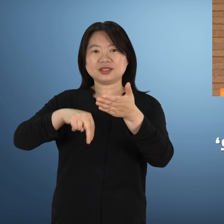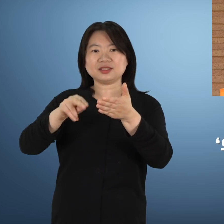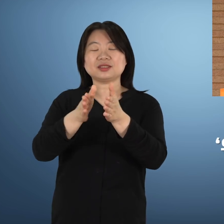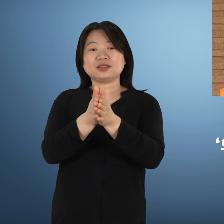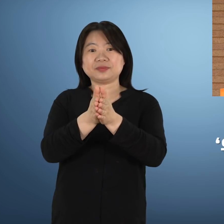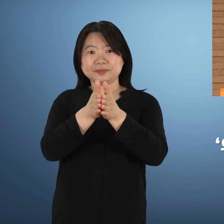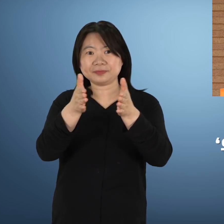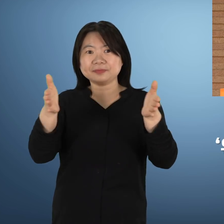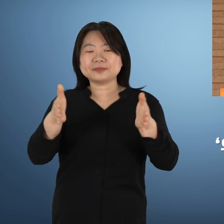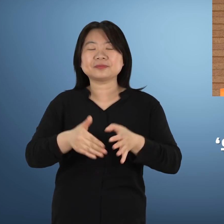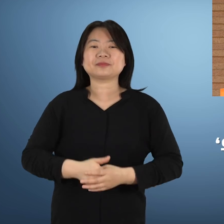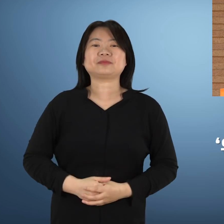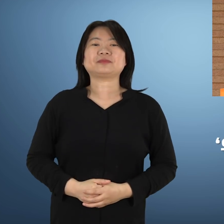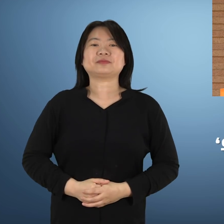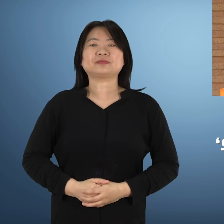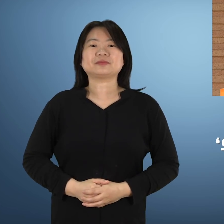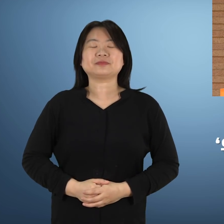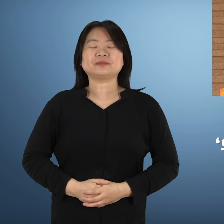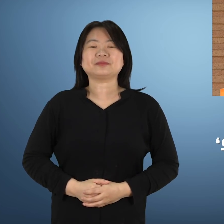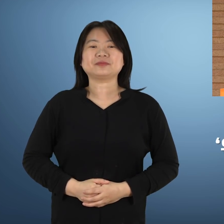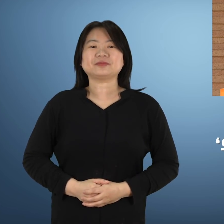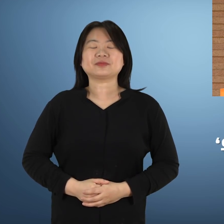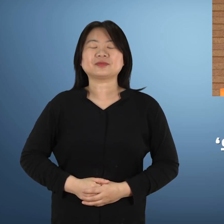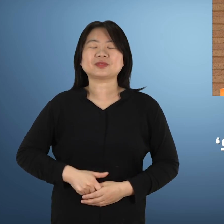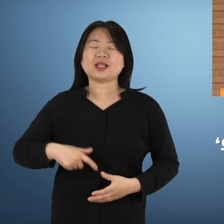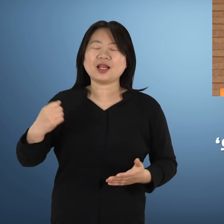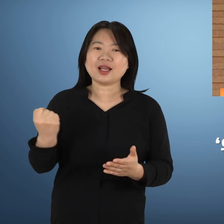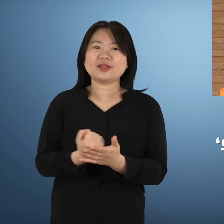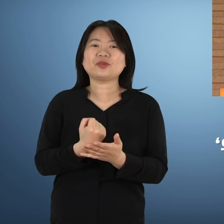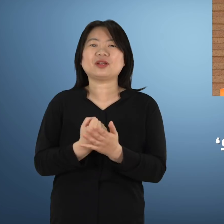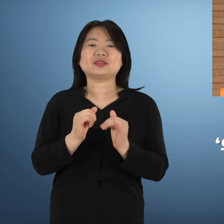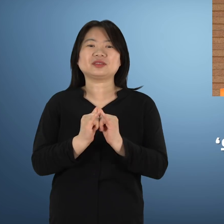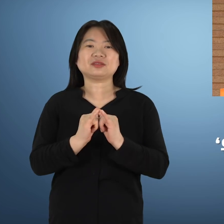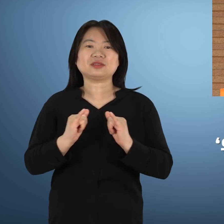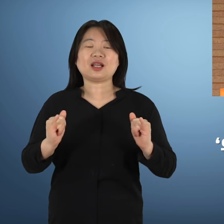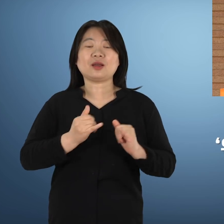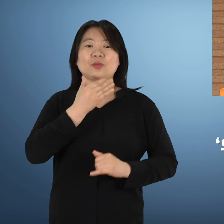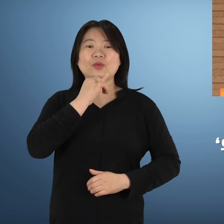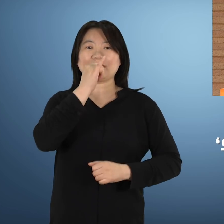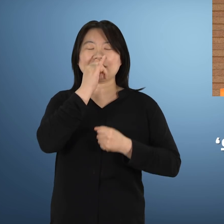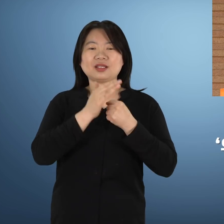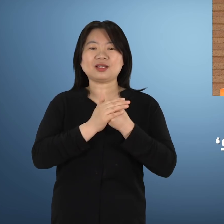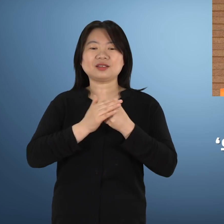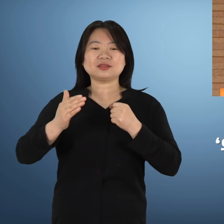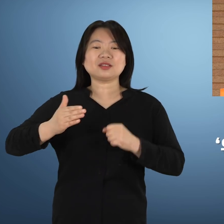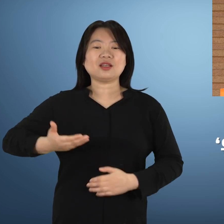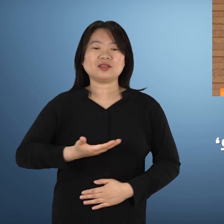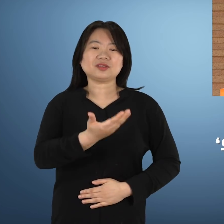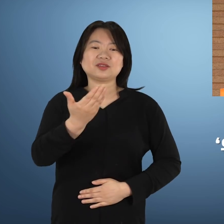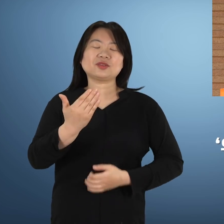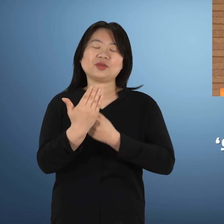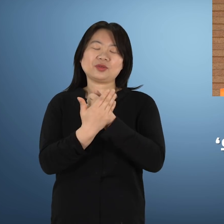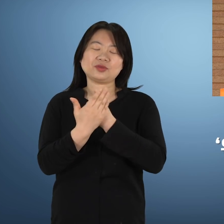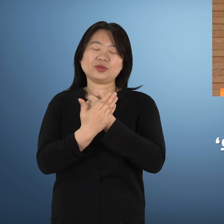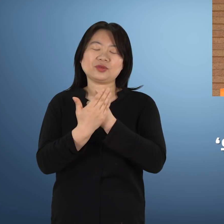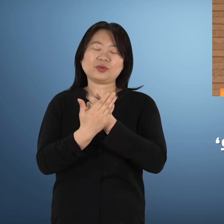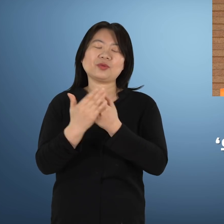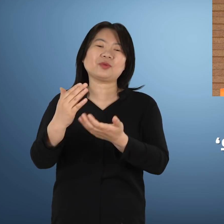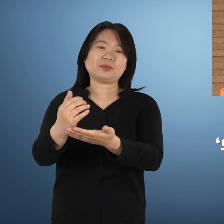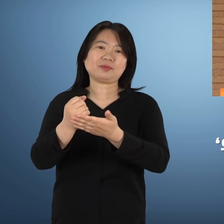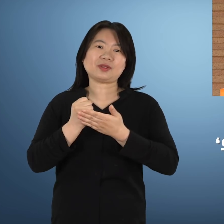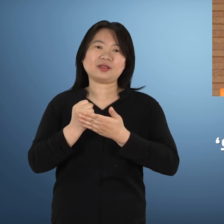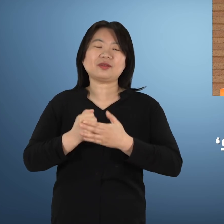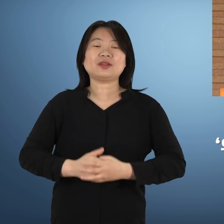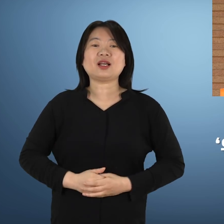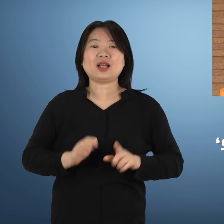같이 시작. 애통하는 자는 복이 있나니 그들이 위로를 받을 것이며. 우리